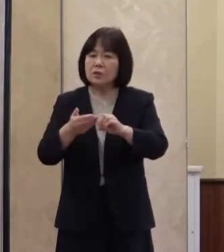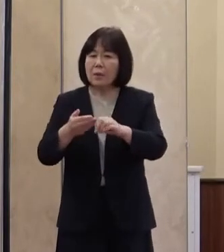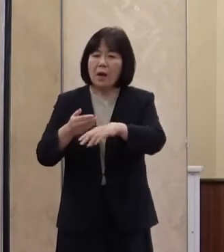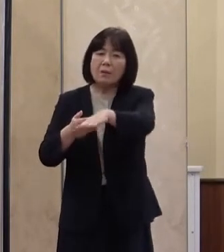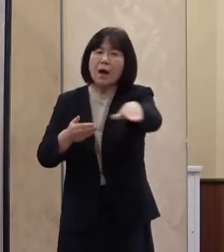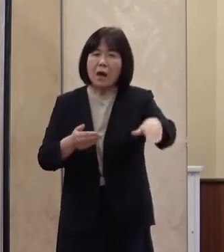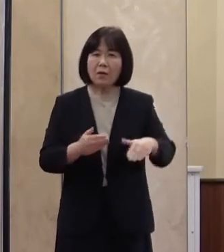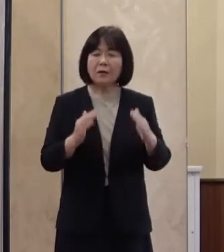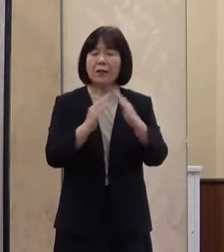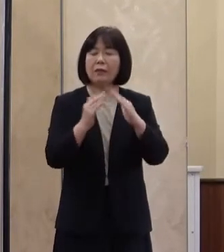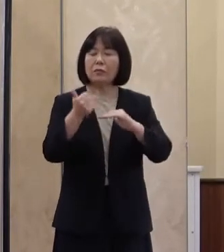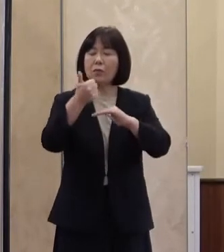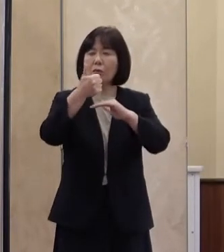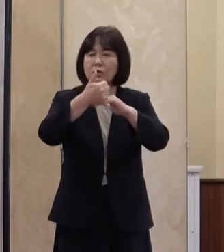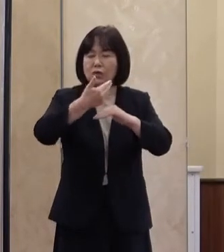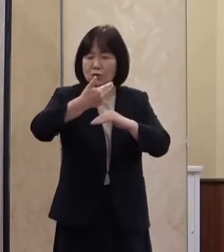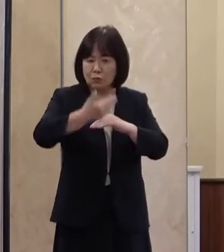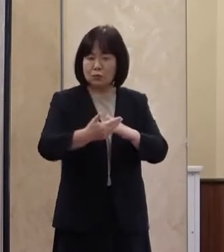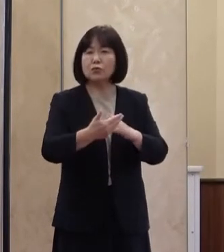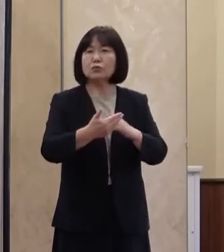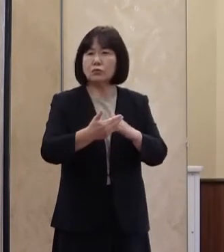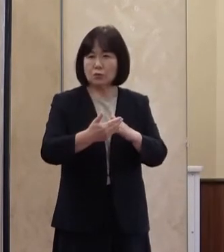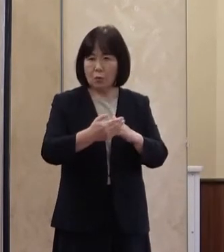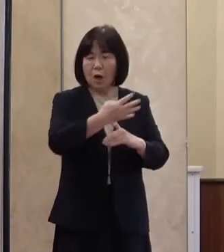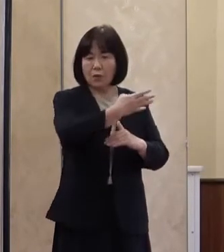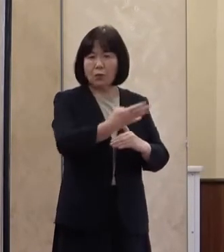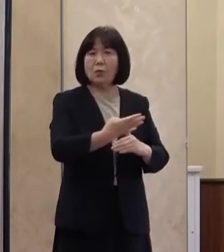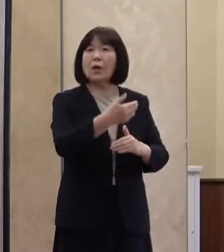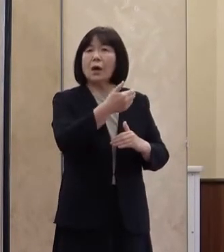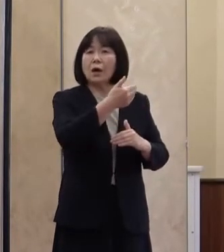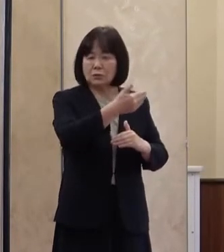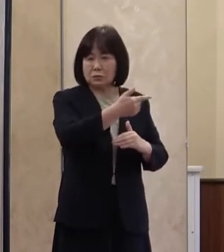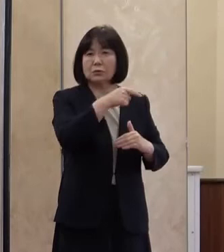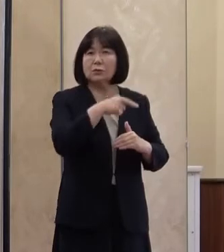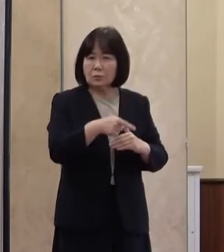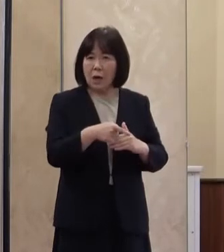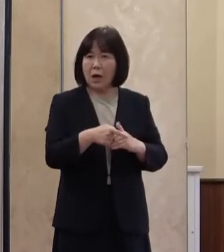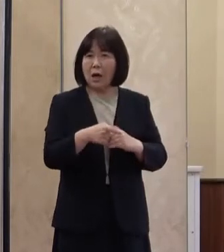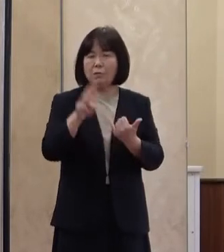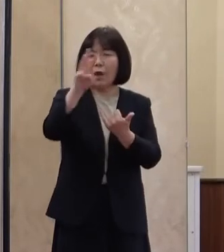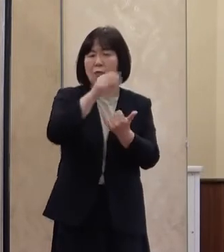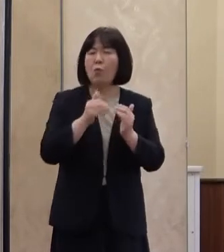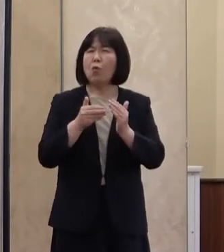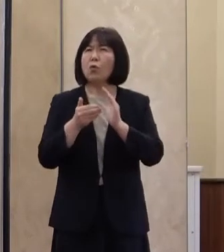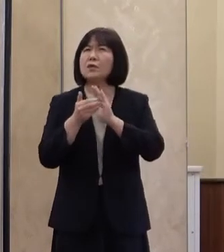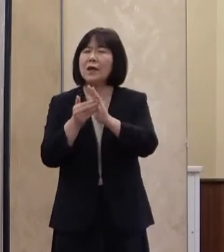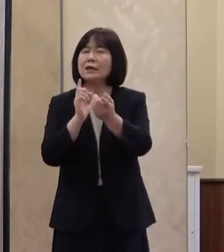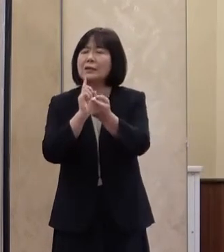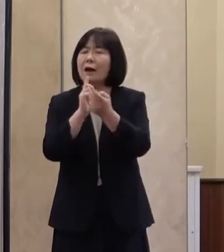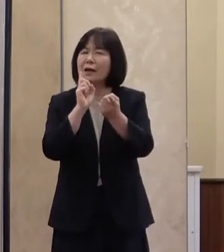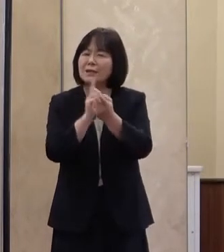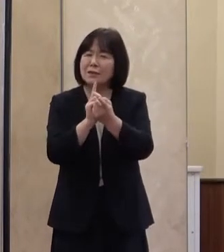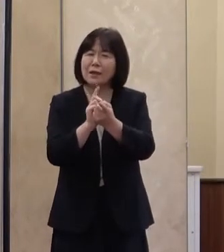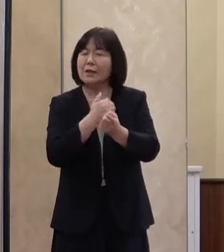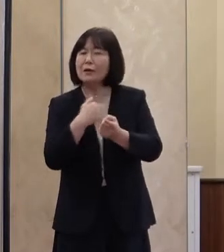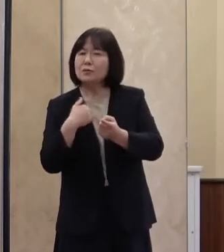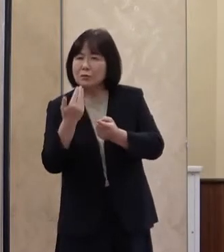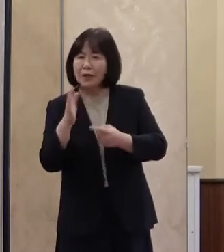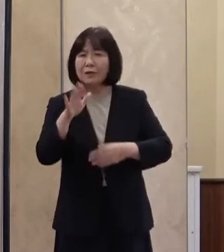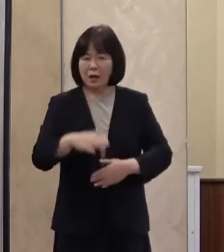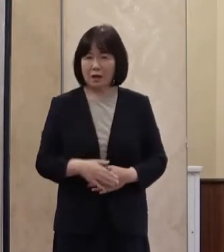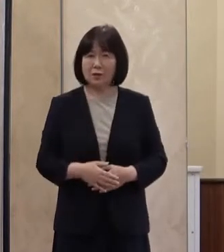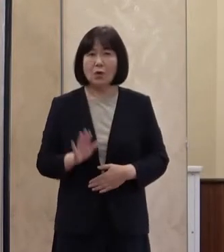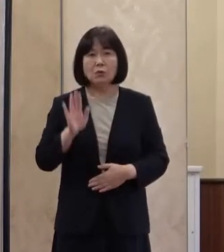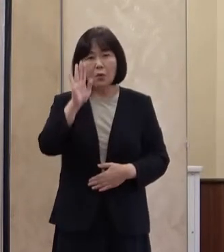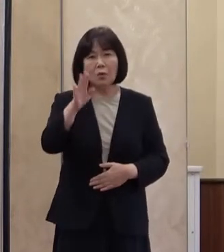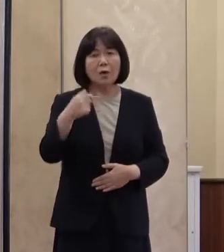淀川区だったりとか、防災について速報体制に支障が出るという批判があるんですけども、まあ、将来南海トラフ地震による津波被害も